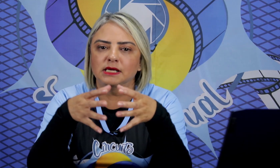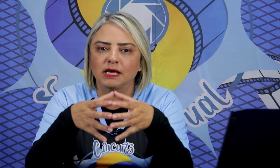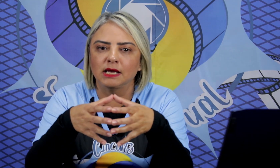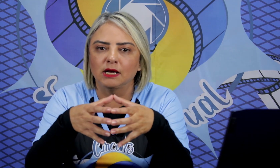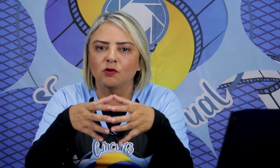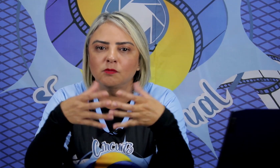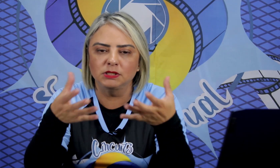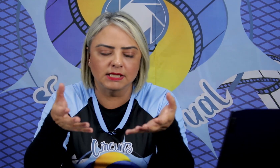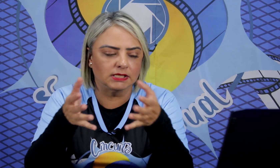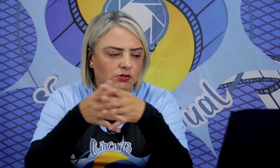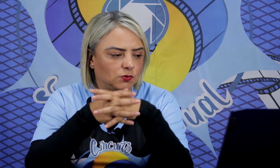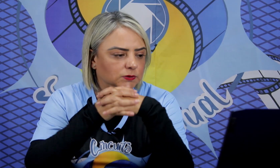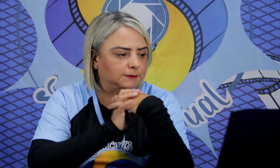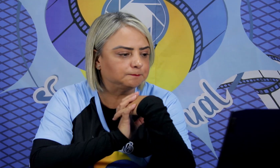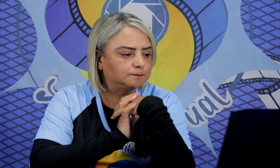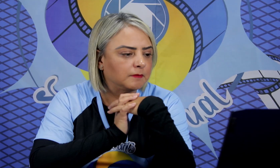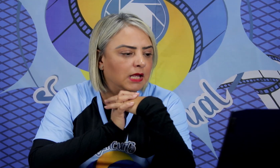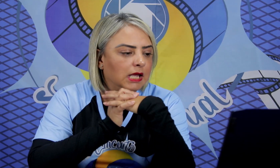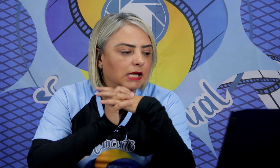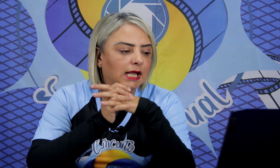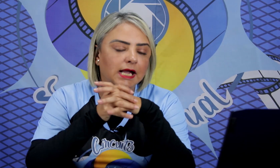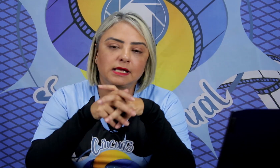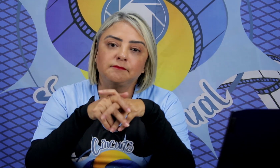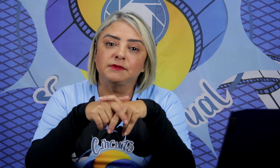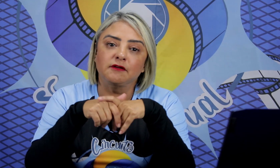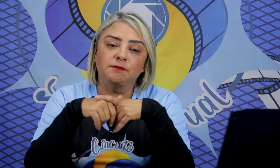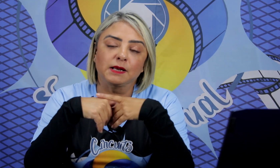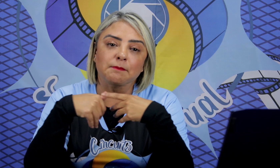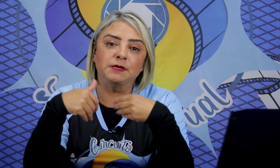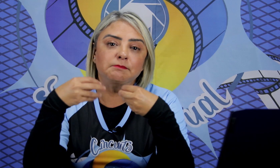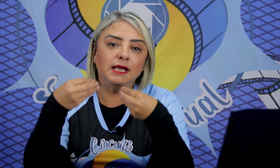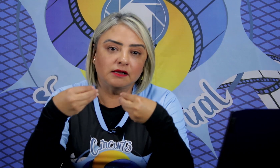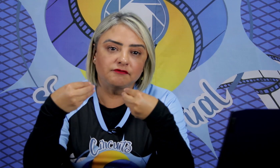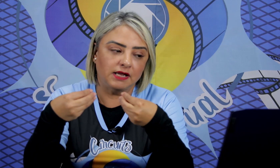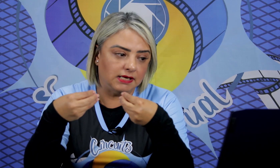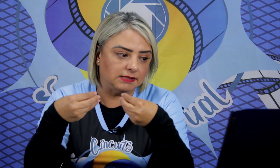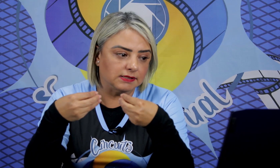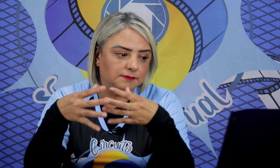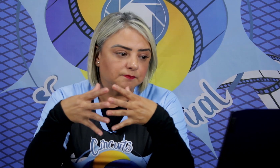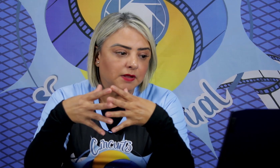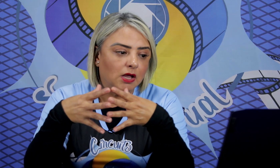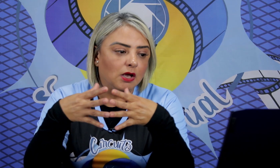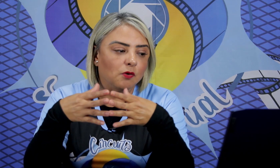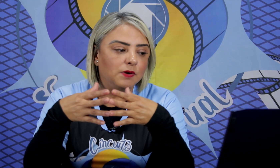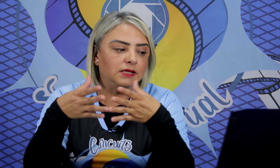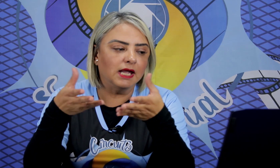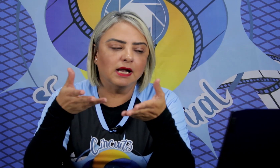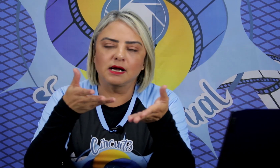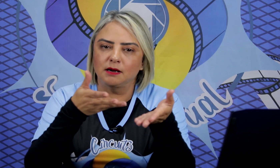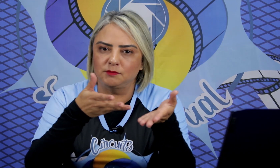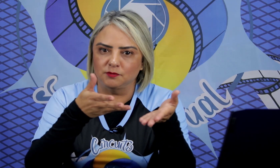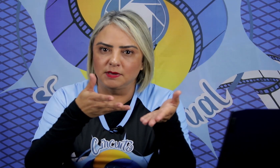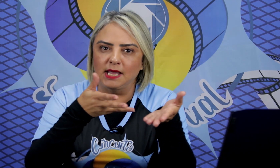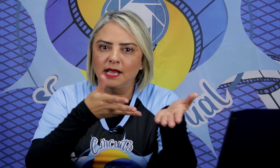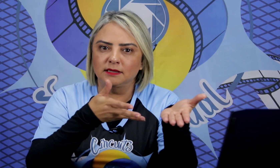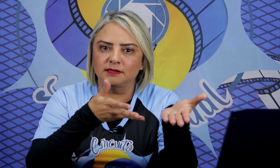essa comunidade surda. E aí teve pela primeira vez um intercâmbio entre